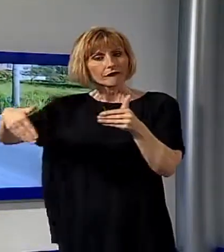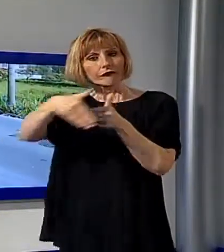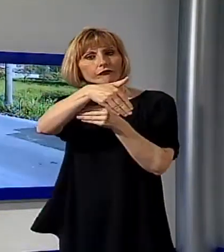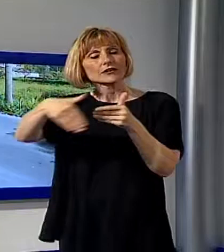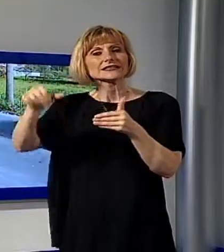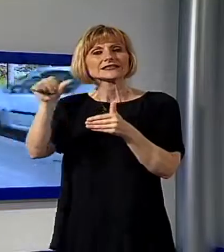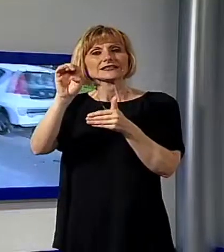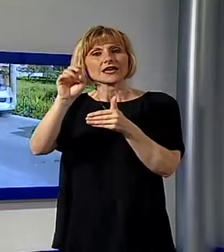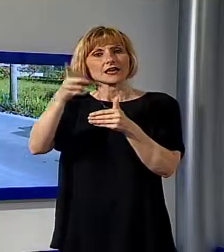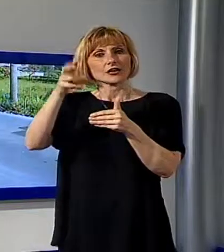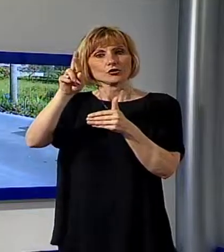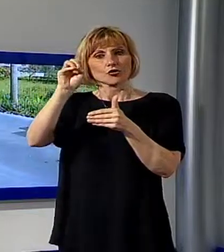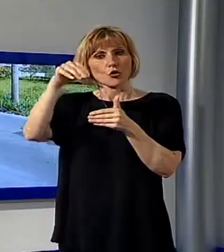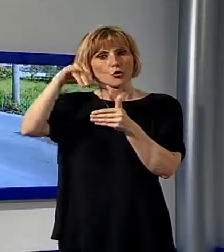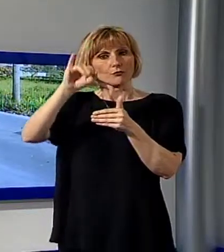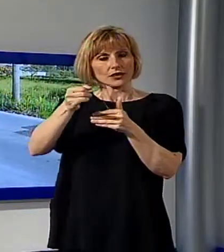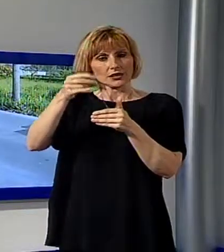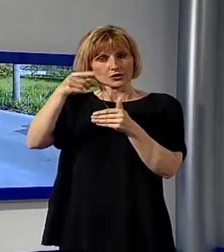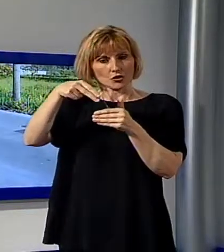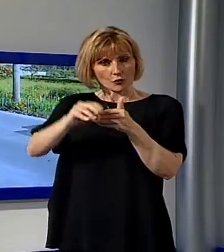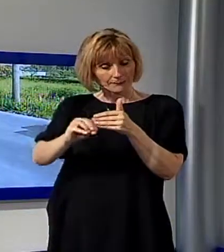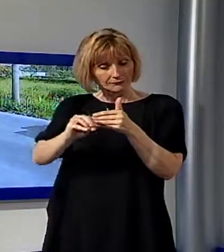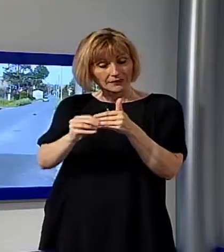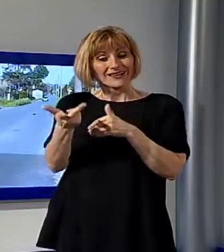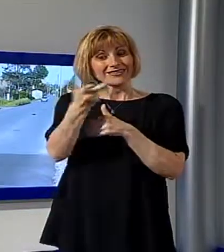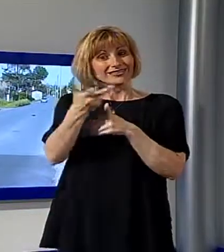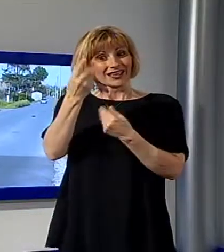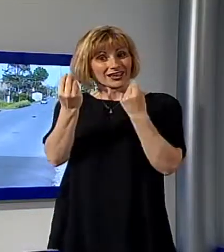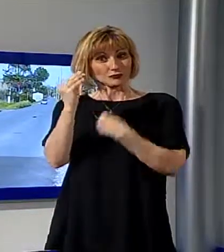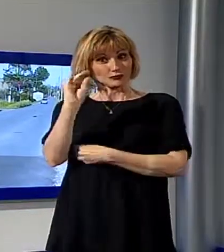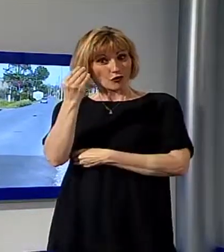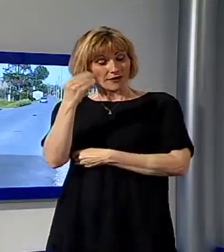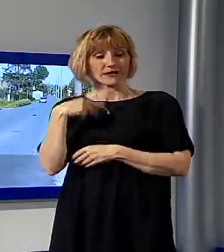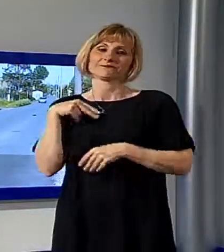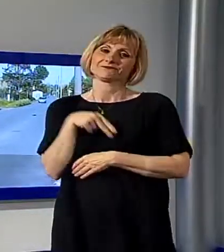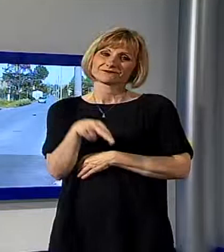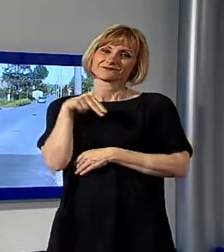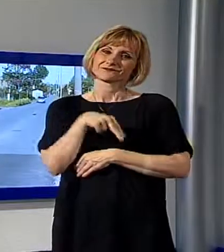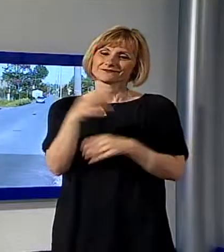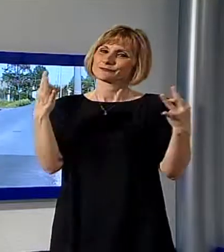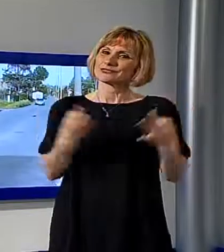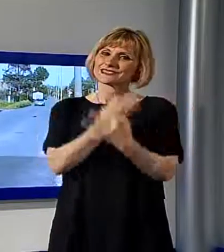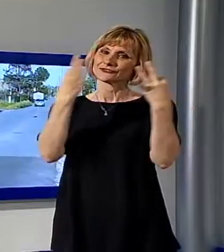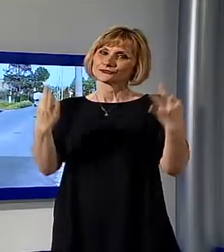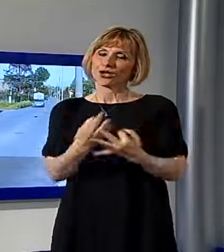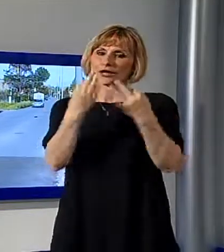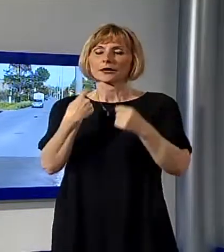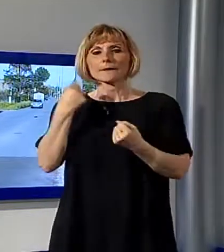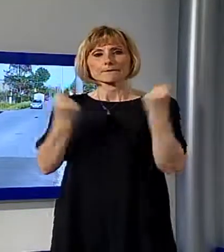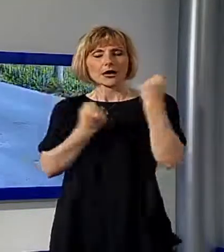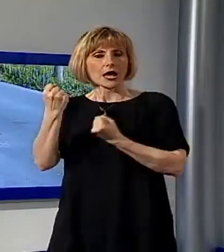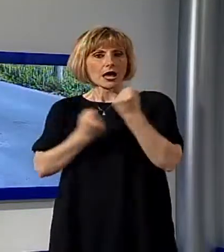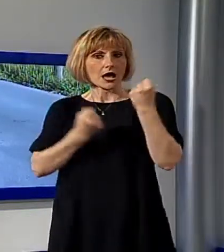di Segromigno. Secondo le prime notizie, le tre giovani stavano percorrendo la strada a piedi quando sono state